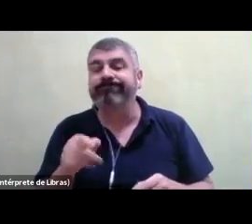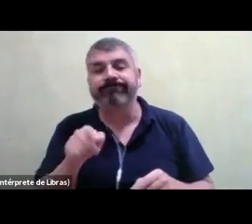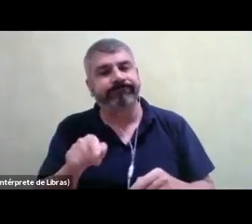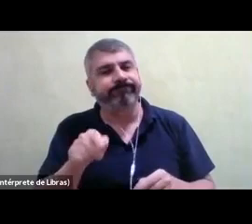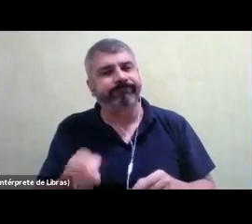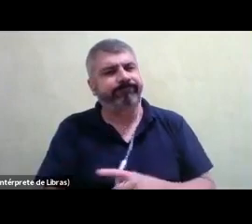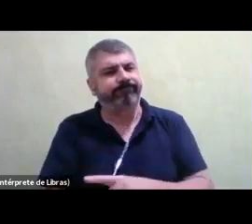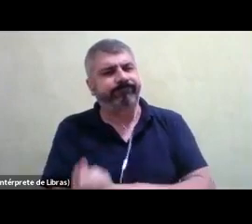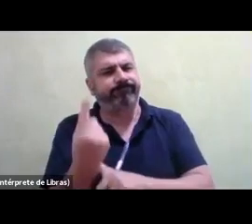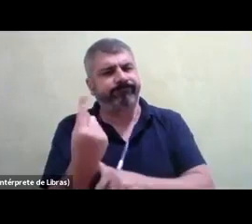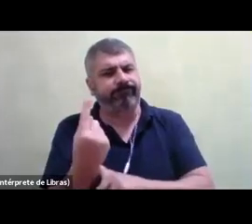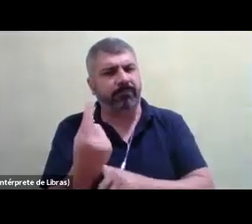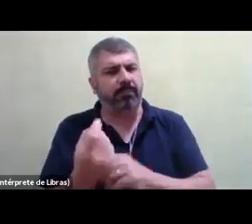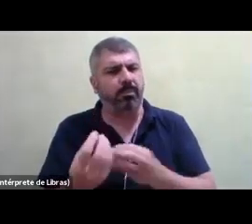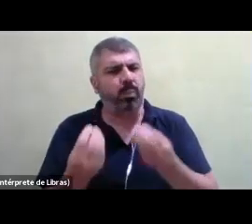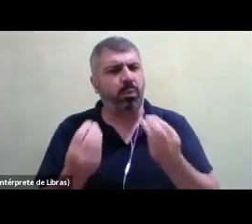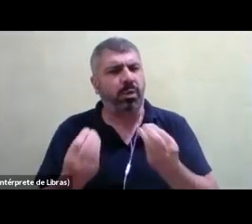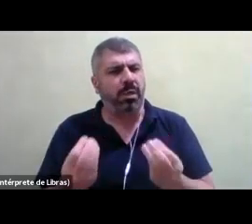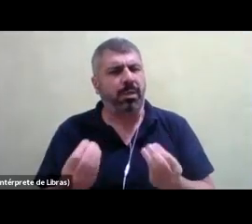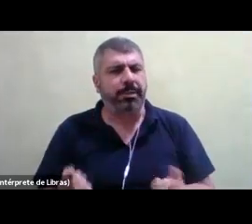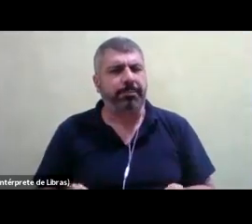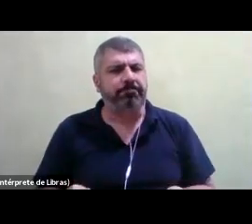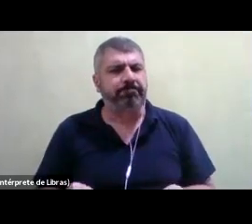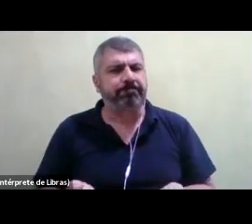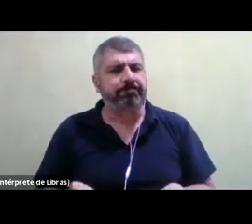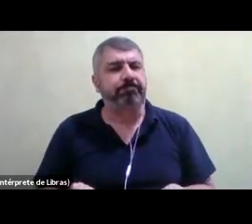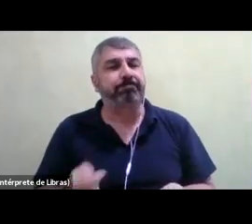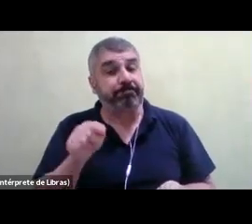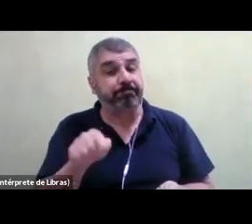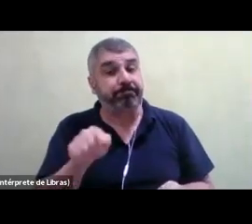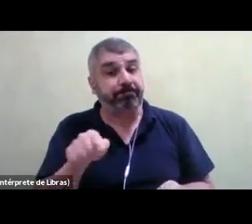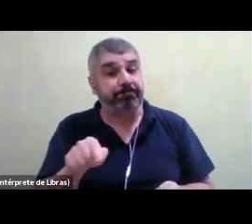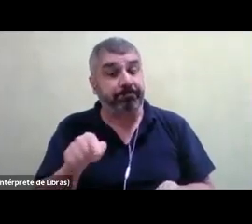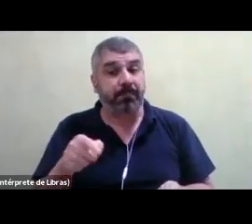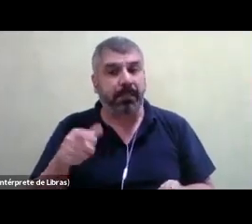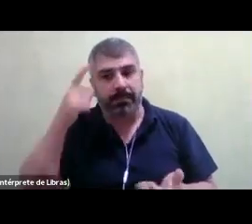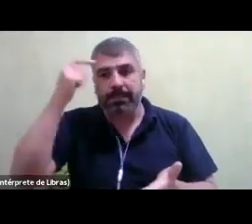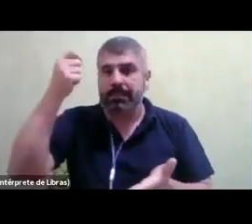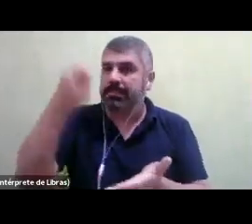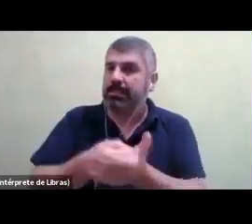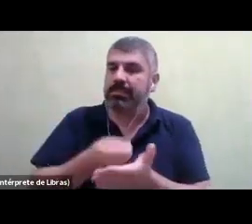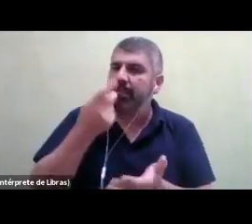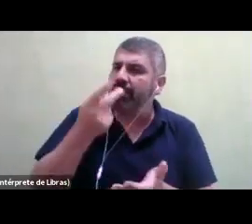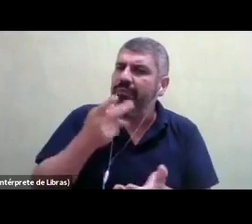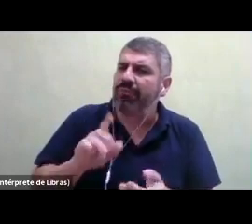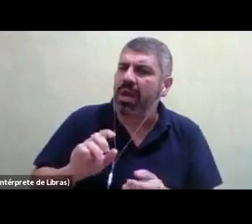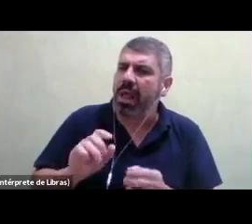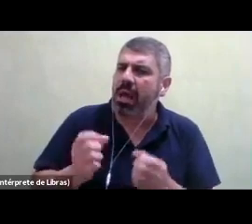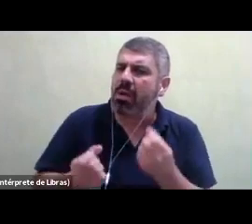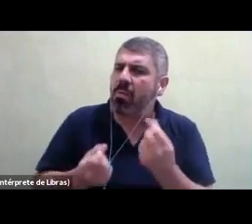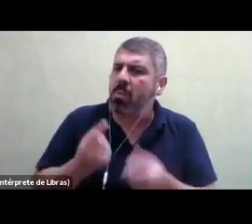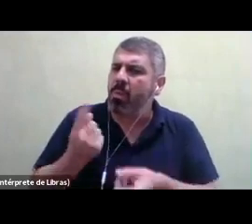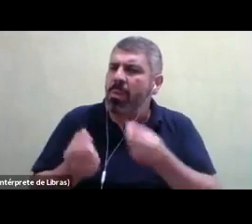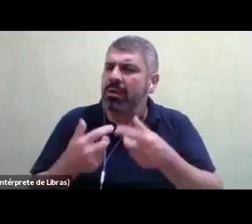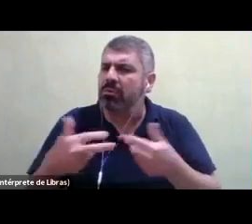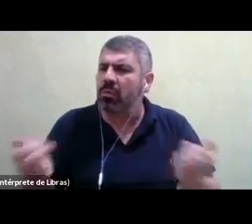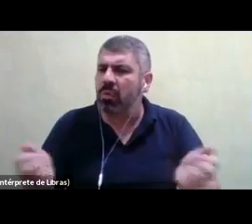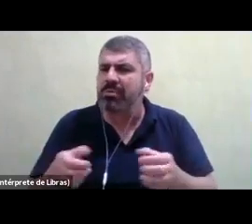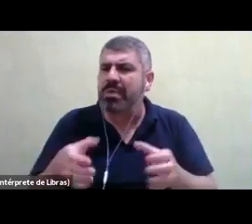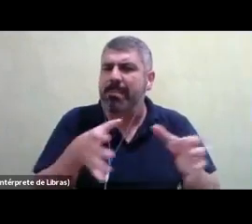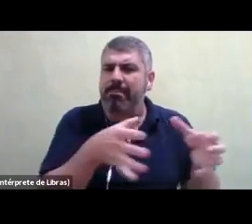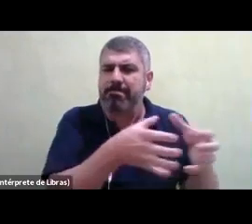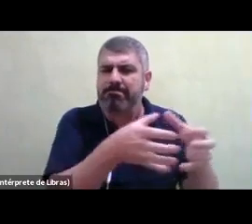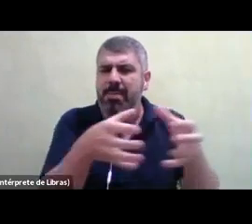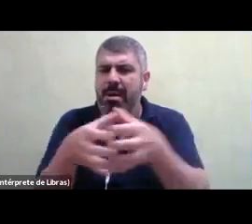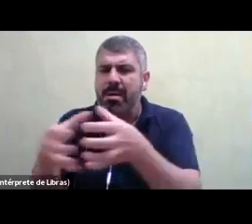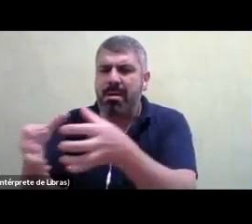certa estranheza, porque quando a gente decide não abordar algumas modalidades educativas,